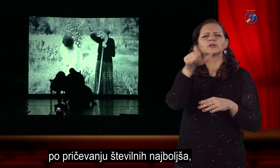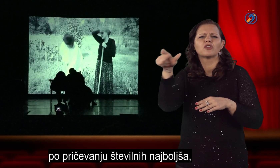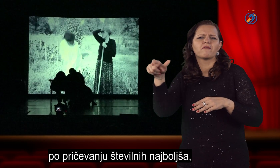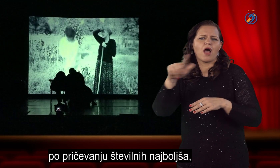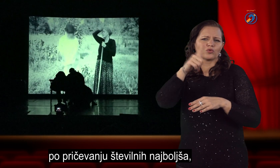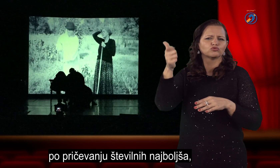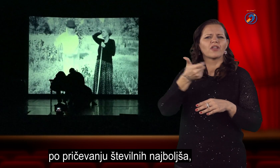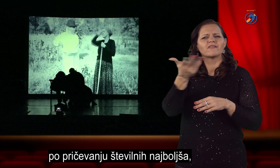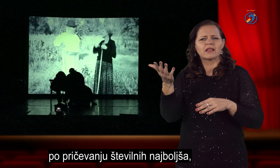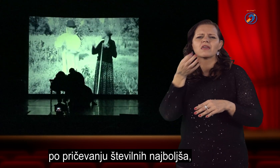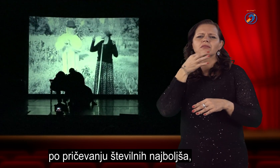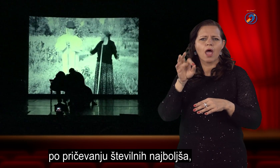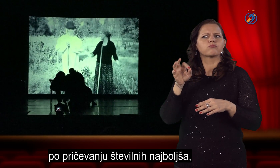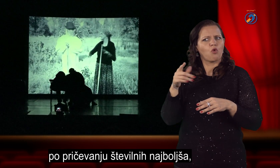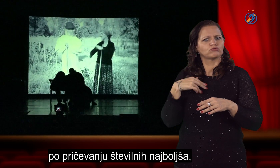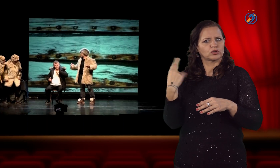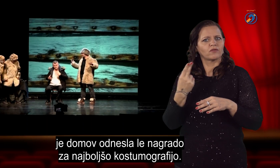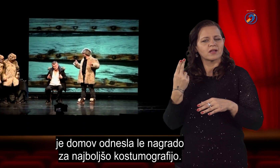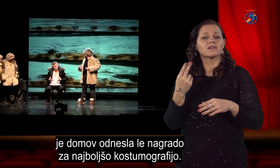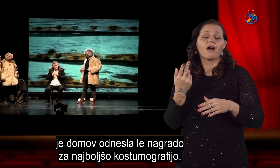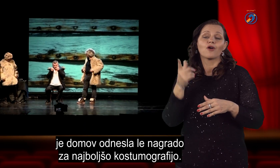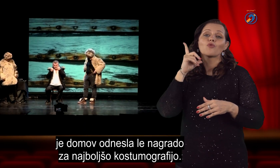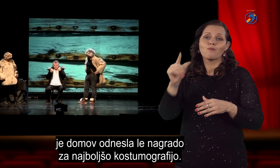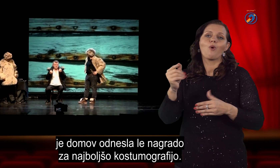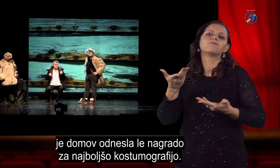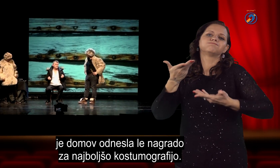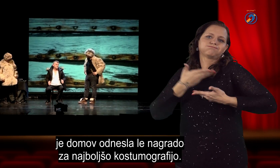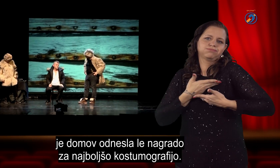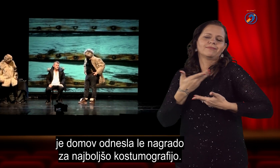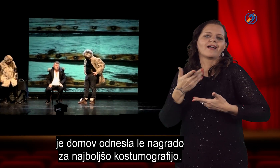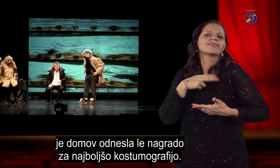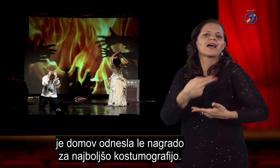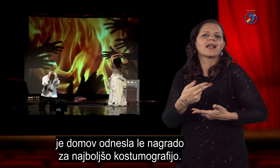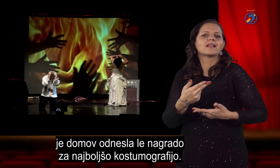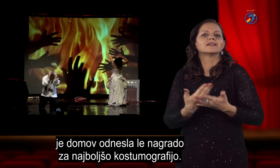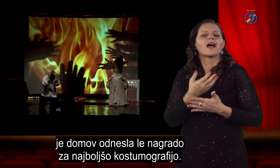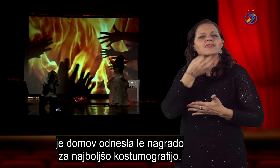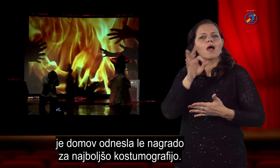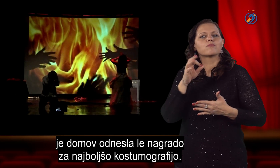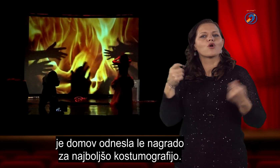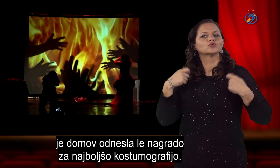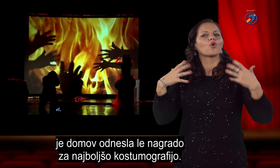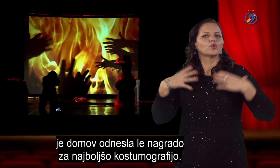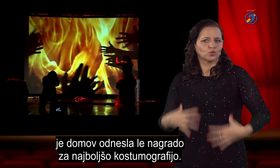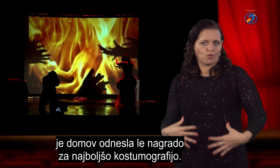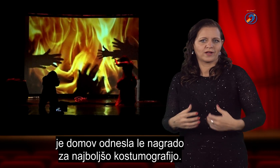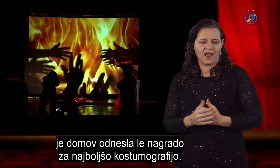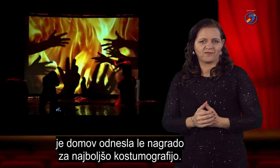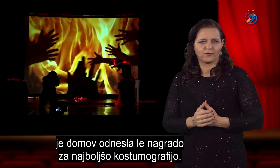po prepričanju številnih najboljša, je domov odnesla le nagrado za najboljšo